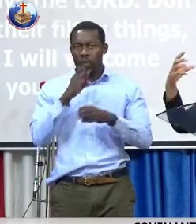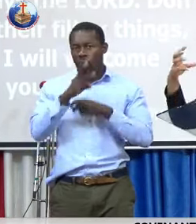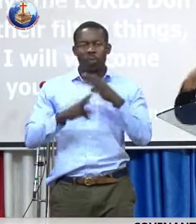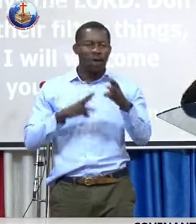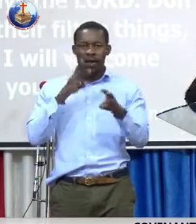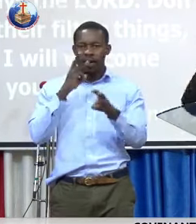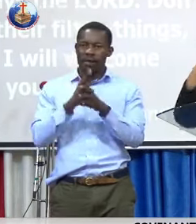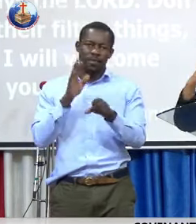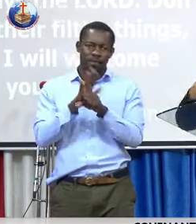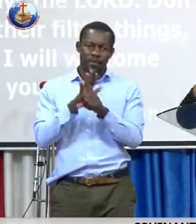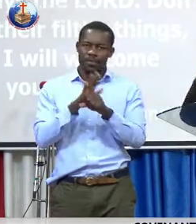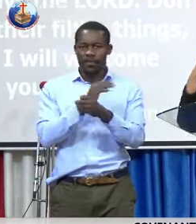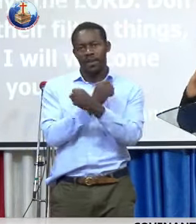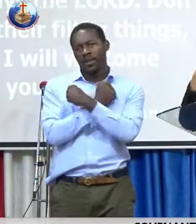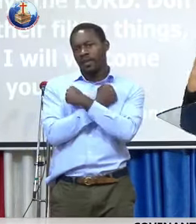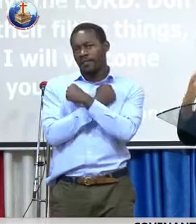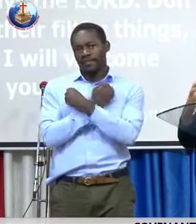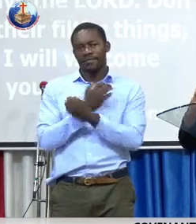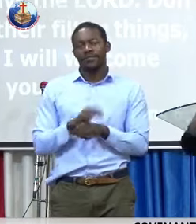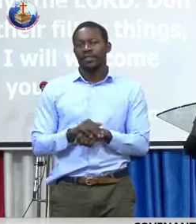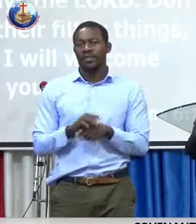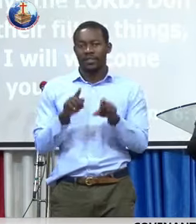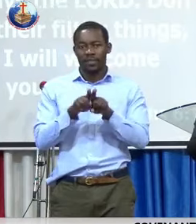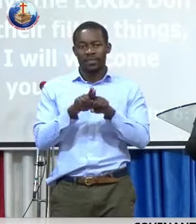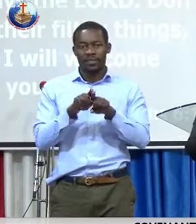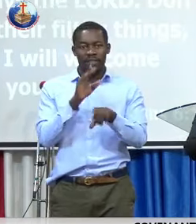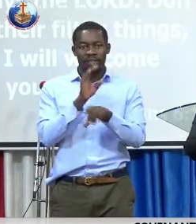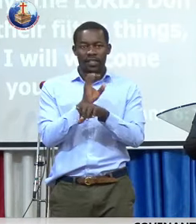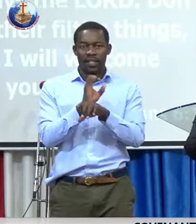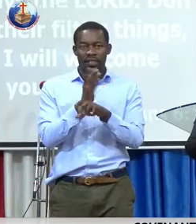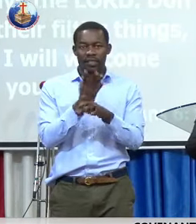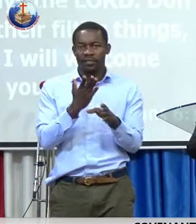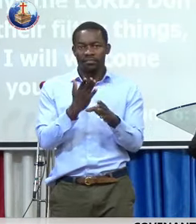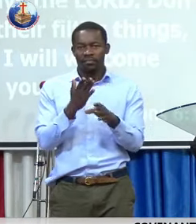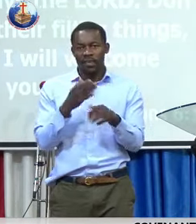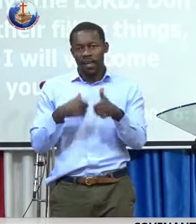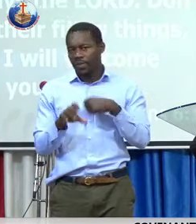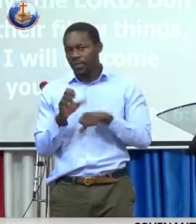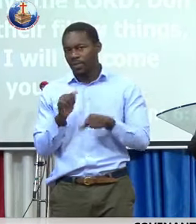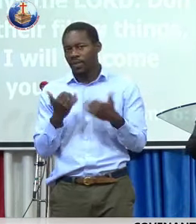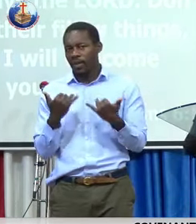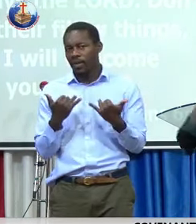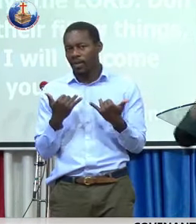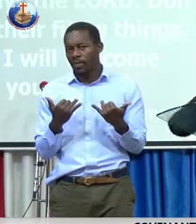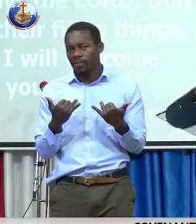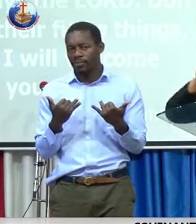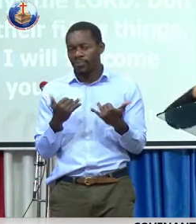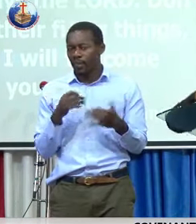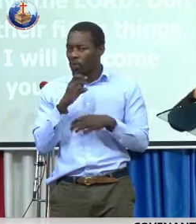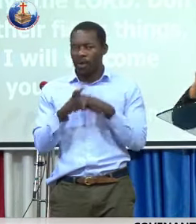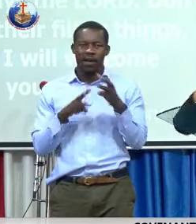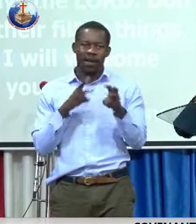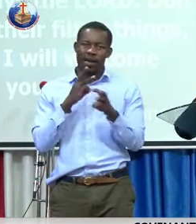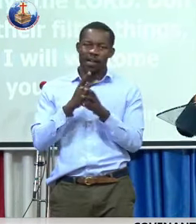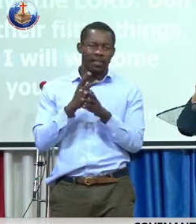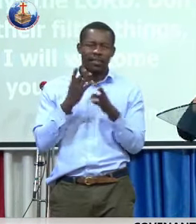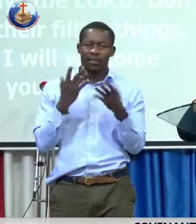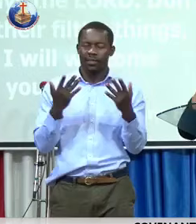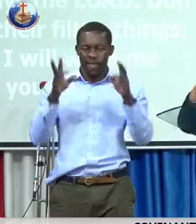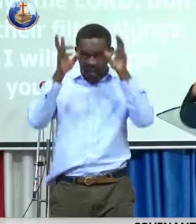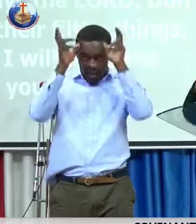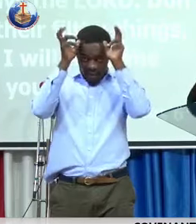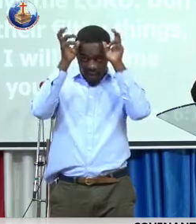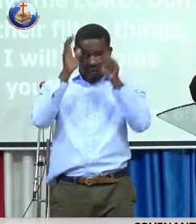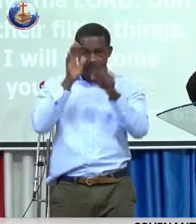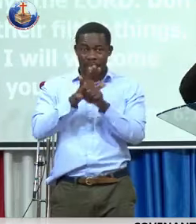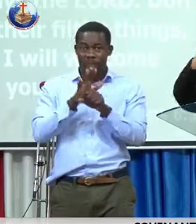we are trying to secularize even things in the church. Tunajaribu kufanya hata vitu vya kanisani viwe vya ulimwengu. We want our churches to be comfortable so